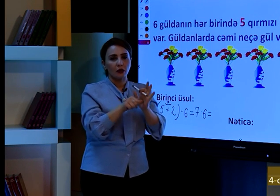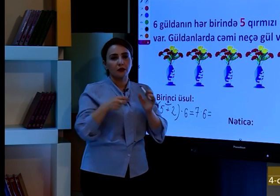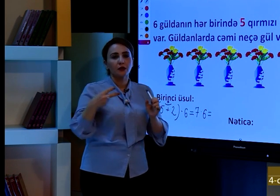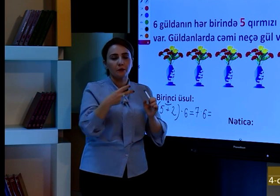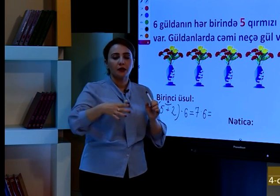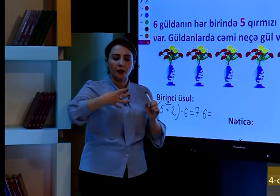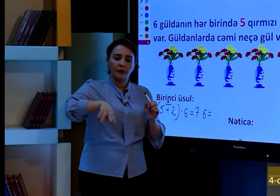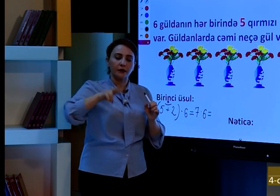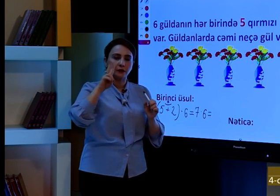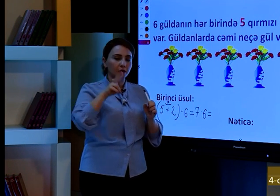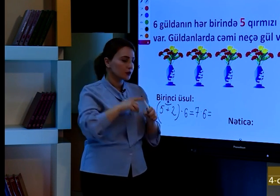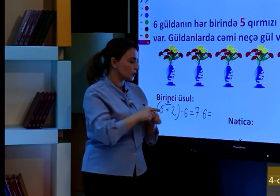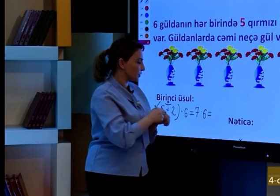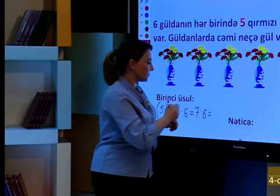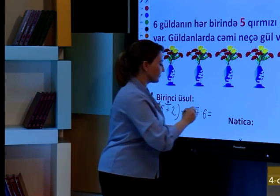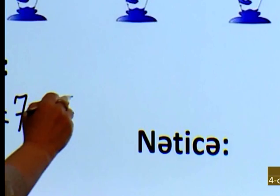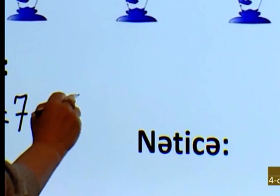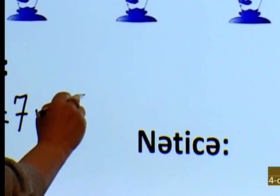6 bərabərdir 42.